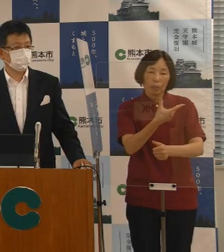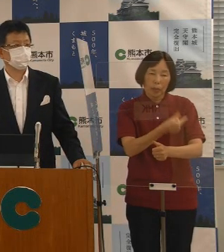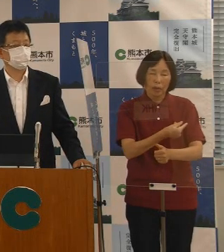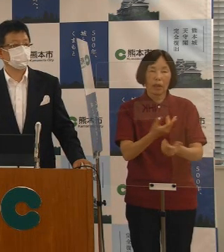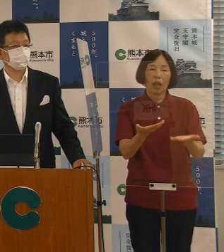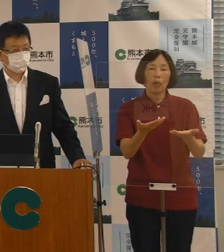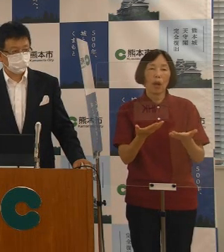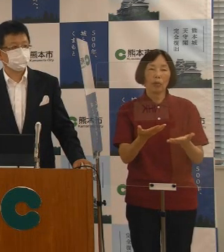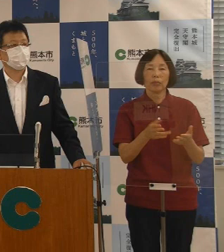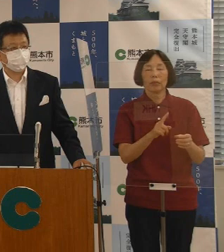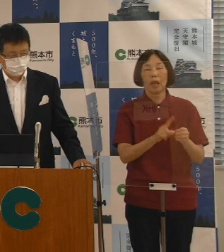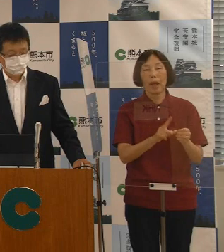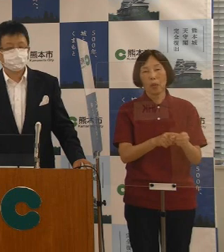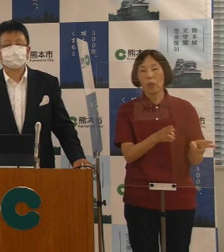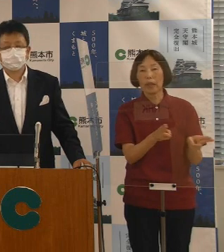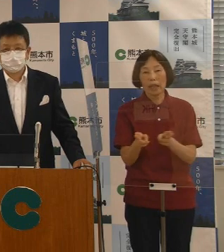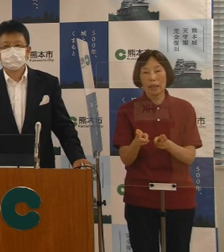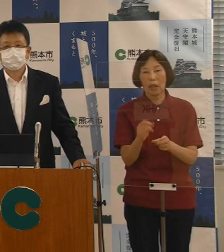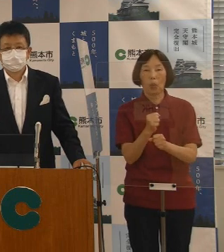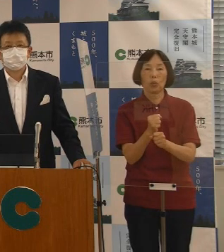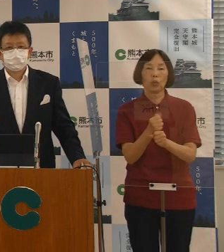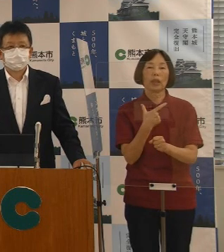構築したいというふうに思っています。